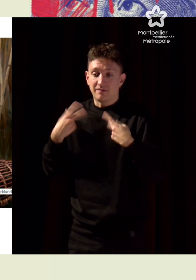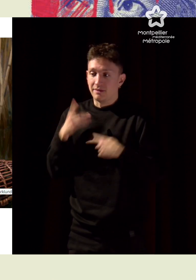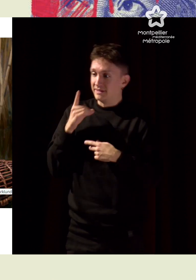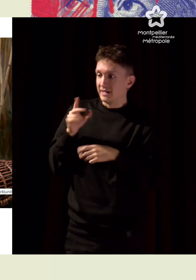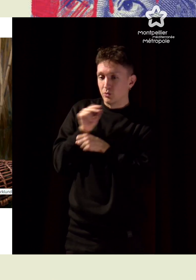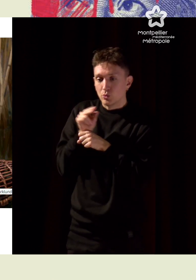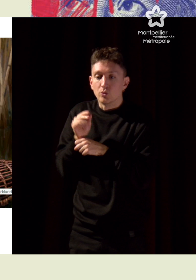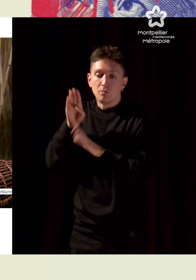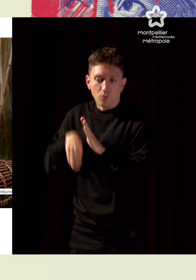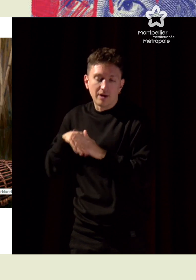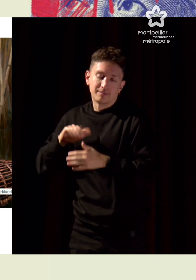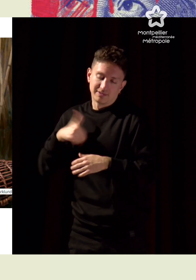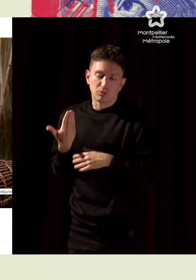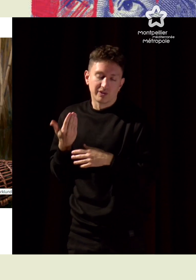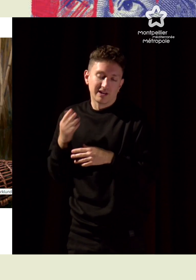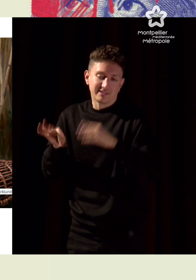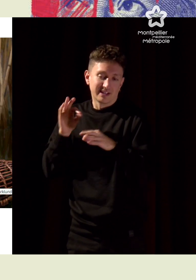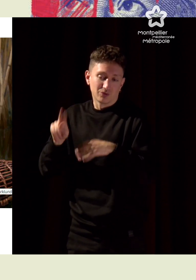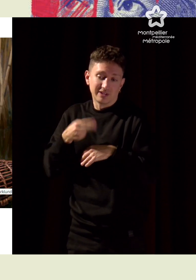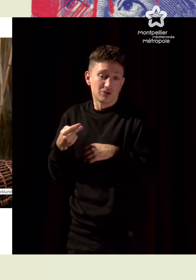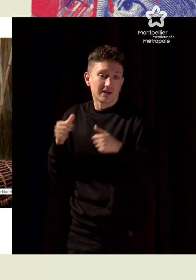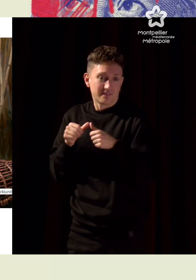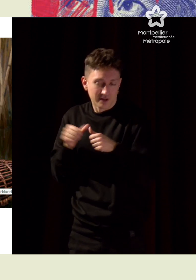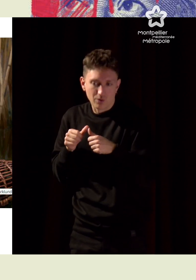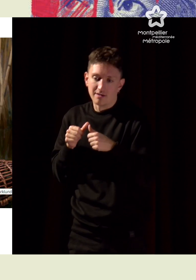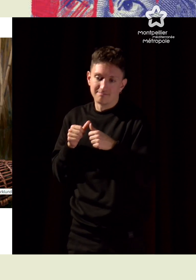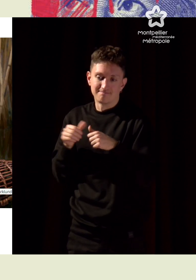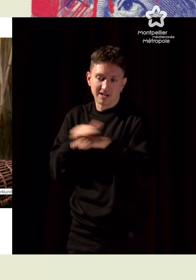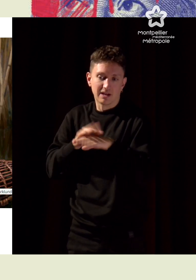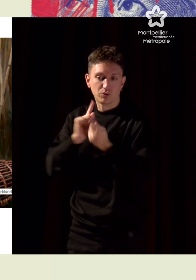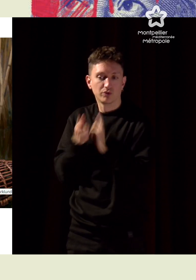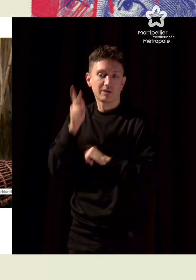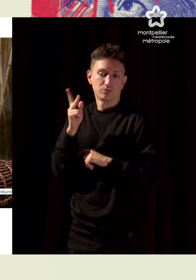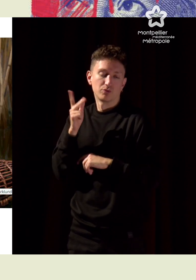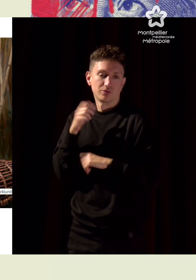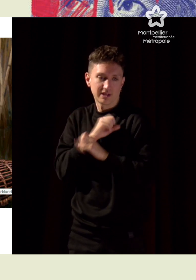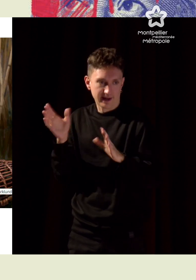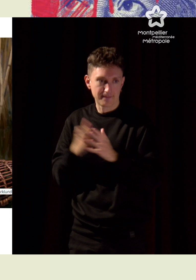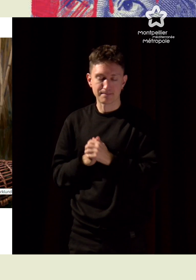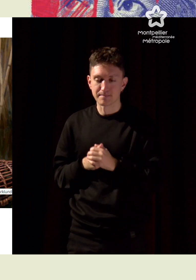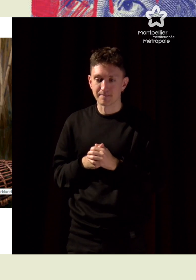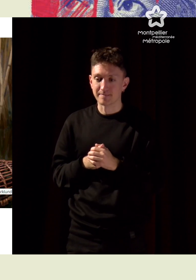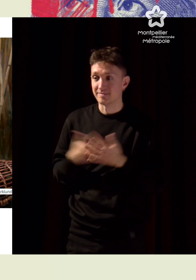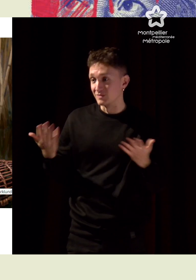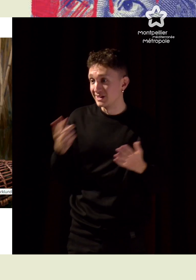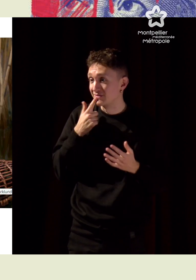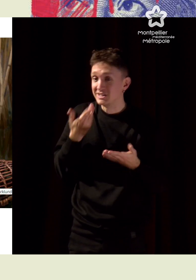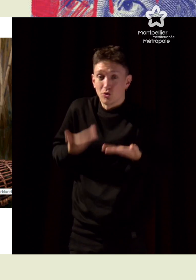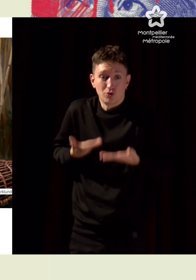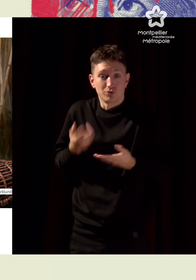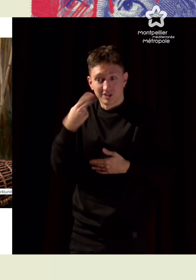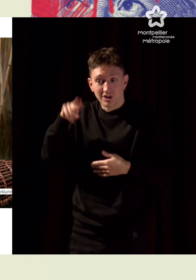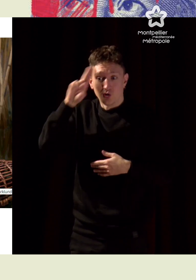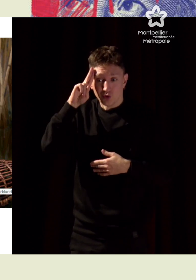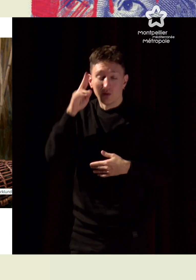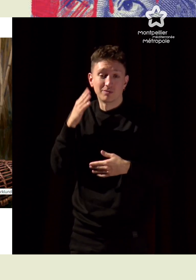naturelle pour une couleur de peau plus claire se mettre en place. Donc, en fait, la couleur de peau plus claire qu'il y a en Europe est quelque chose de